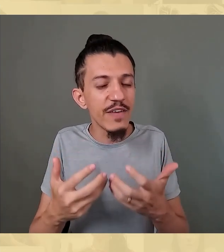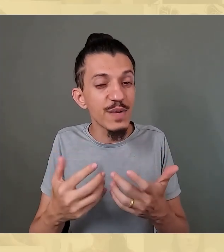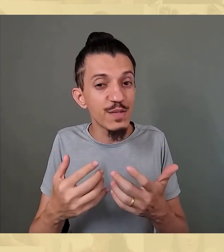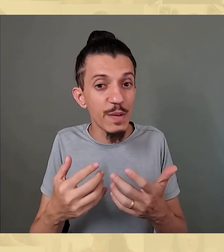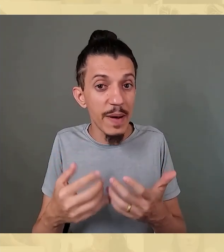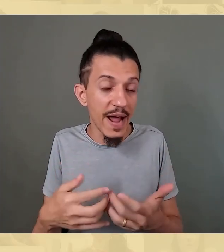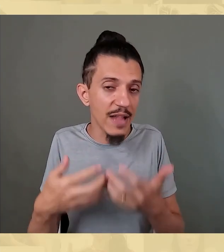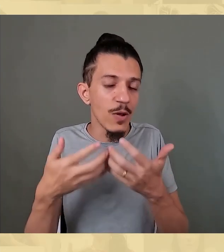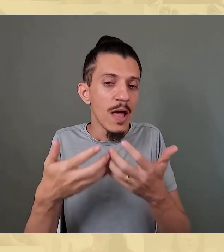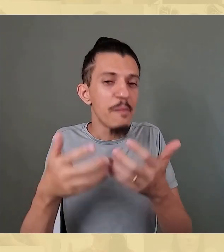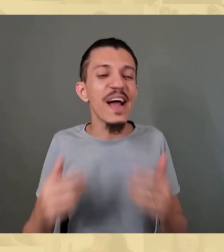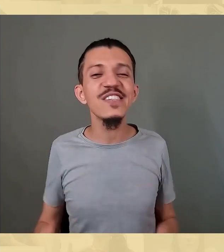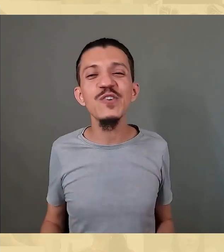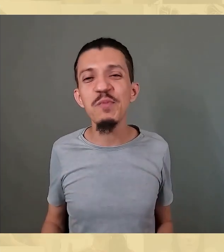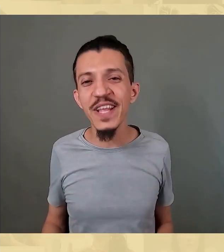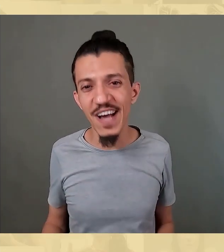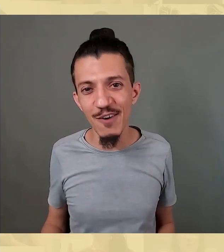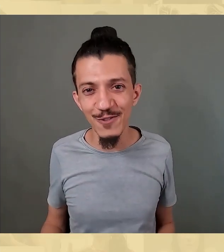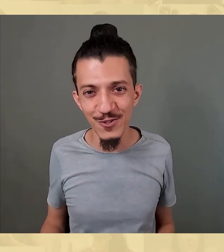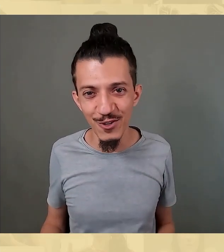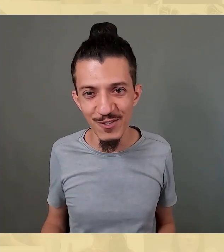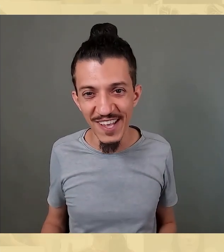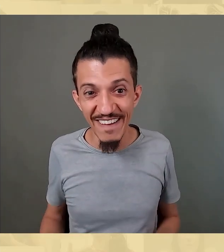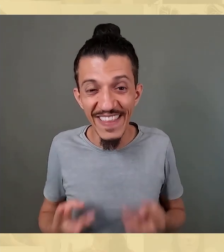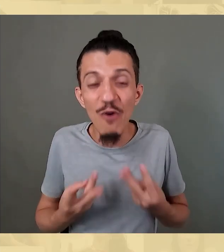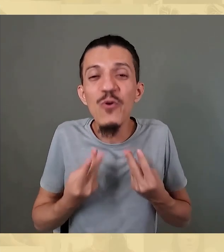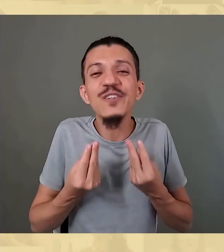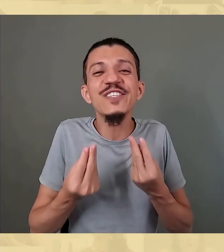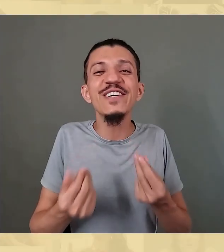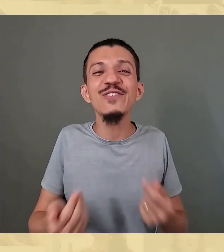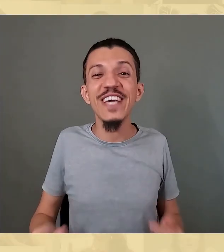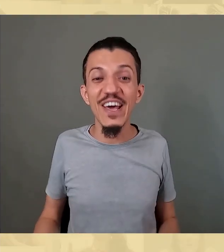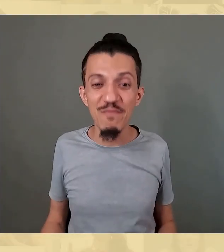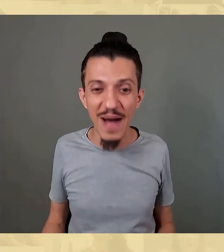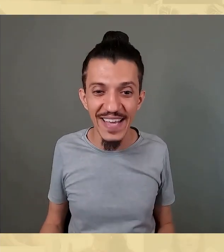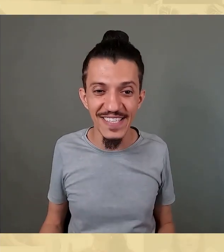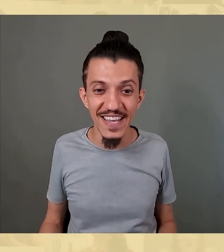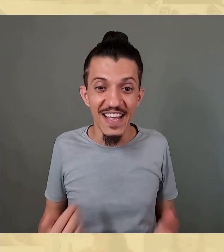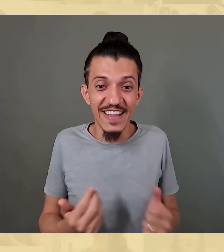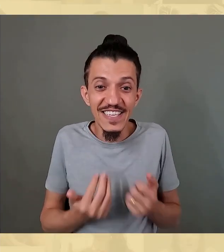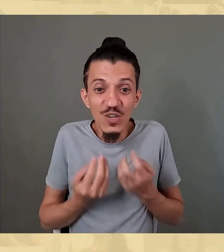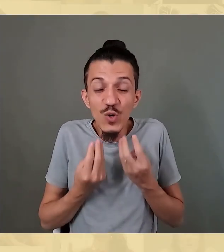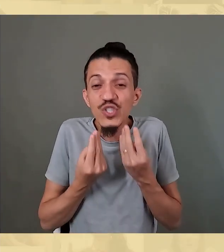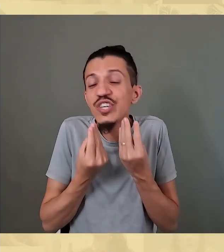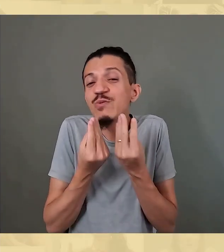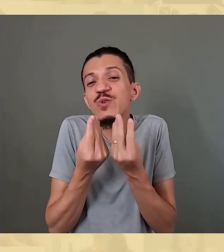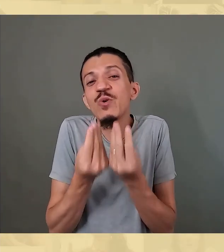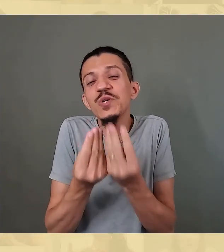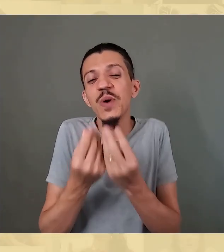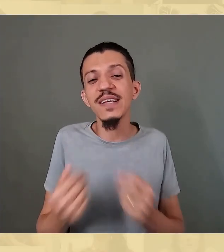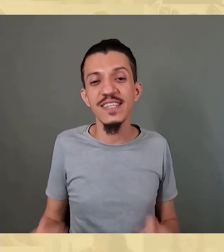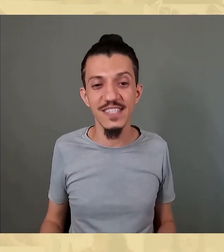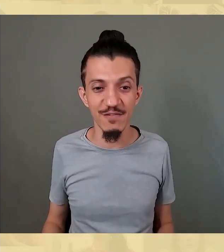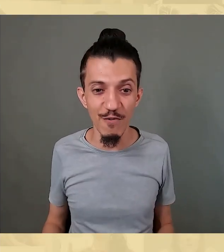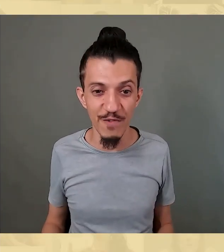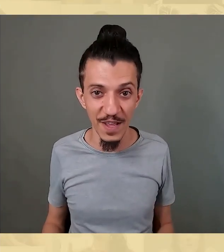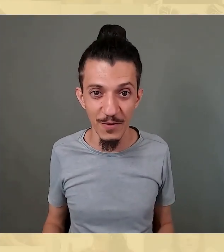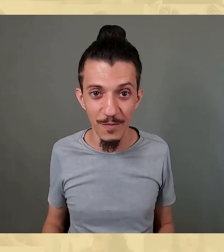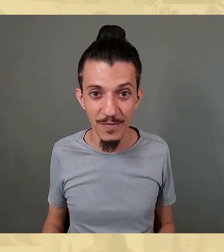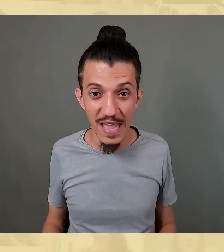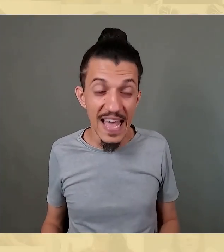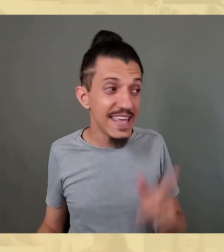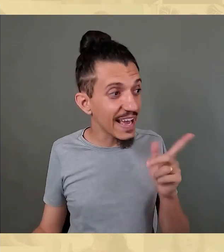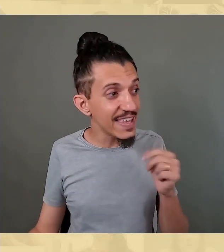cada vez mais preparado para se comunicar com os surdos. Dá um gostinho de quero mais, dá esse gostinho de continuar se